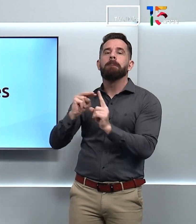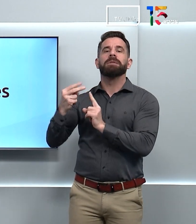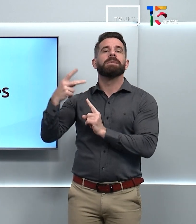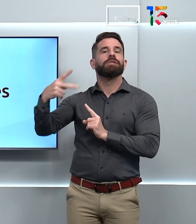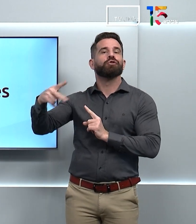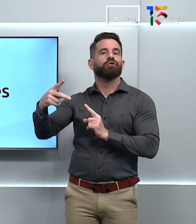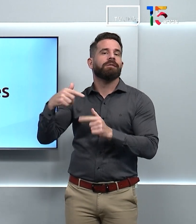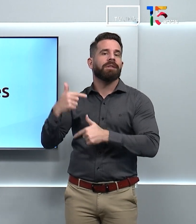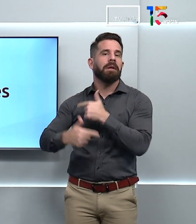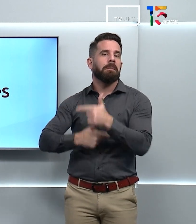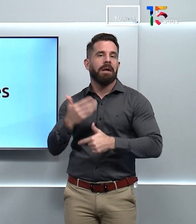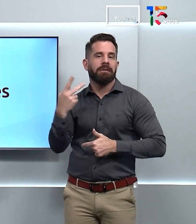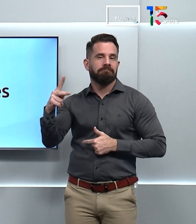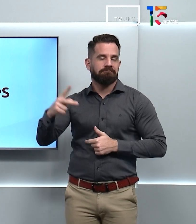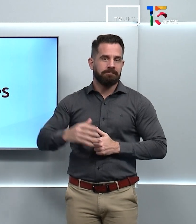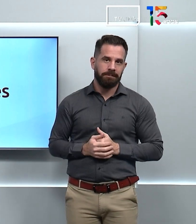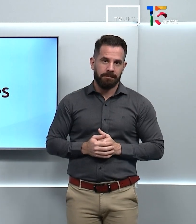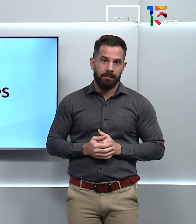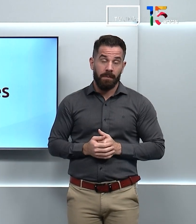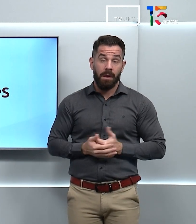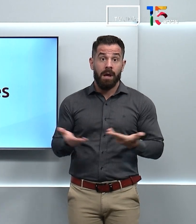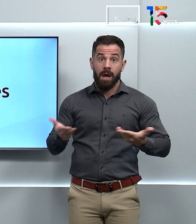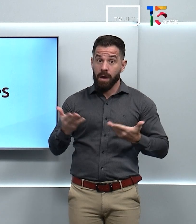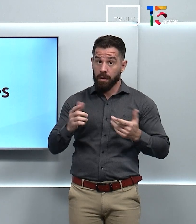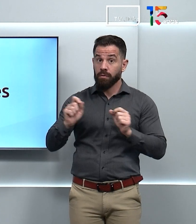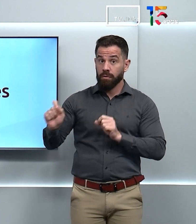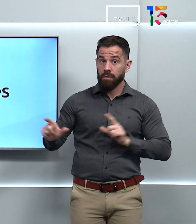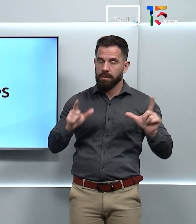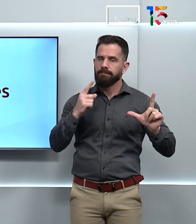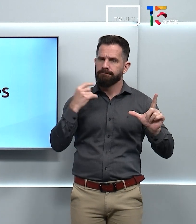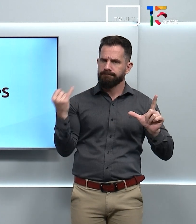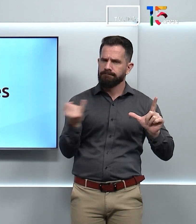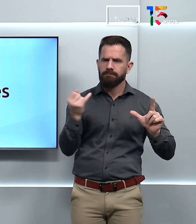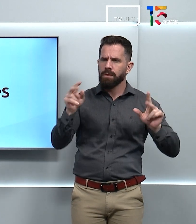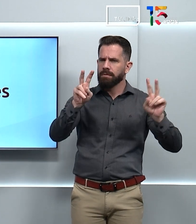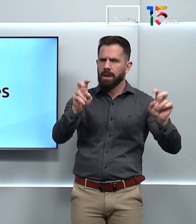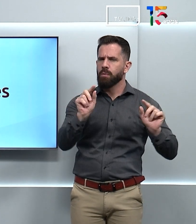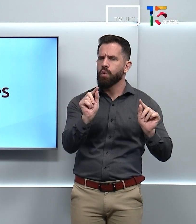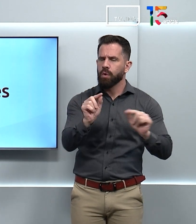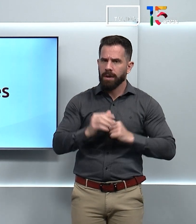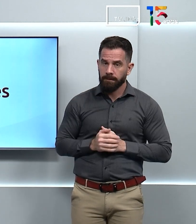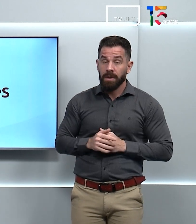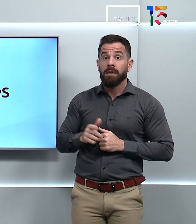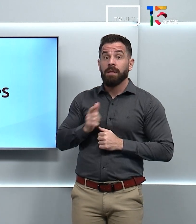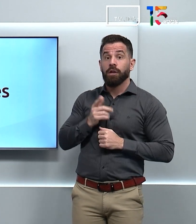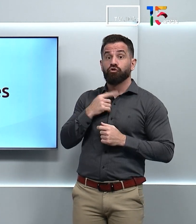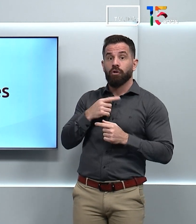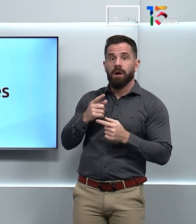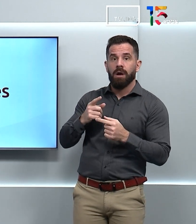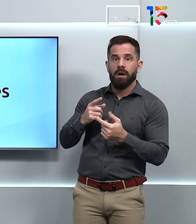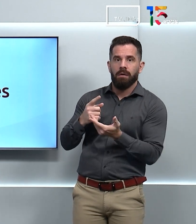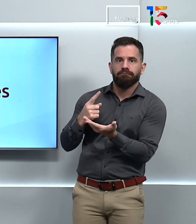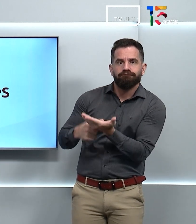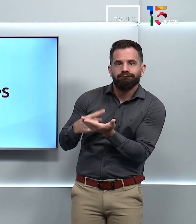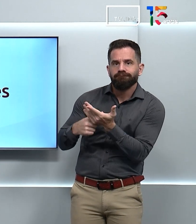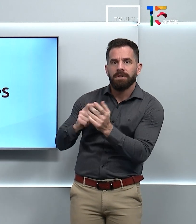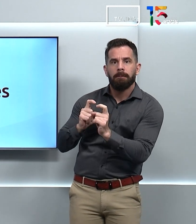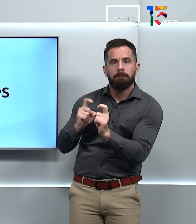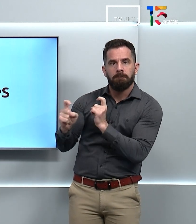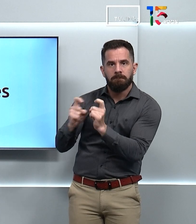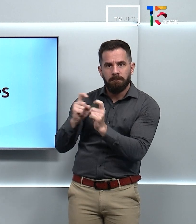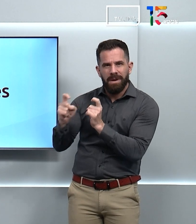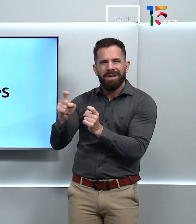de trabalho. E agora a gente tem uma informação importante aqui da capital. Depois de se reunir com o atual secretário de Saúde, o